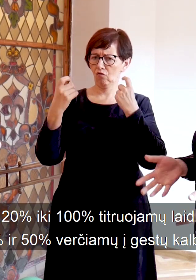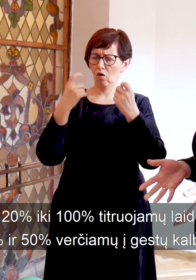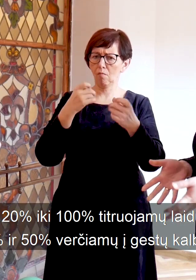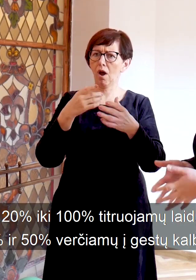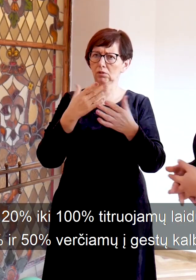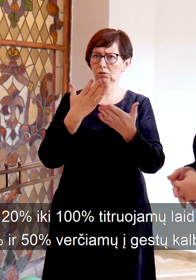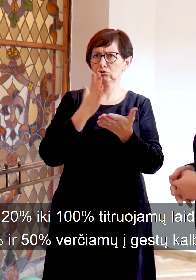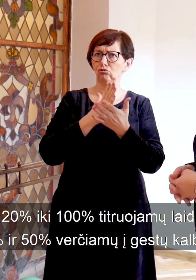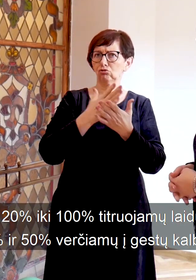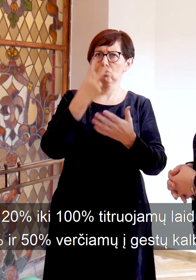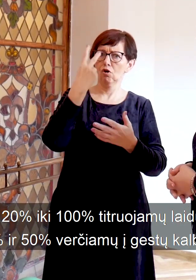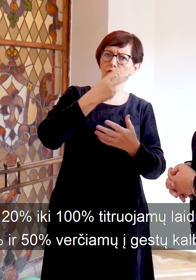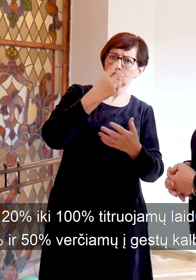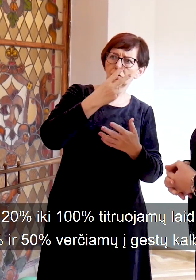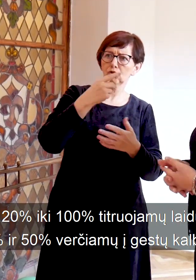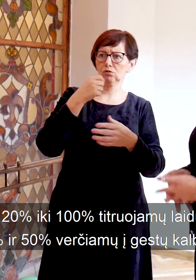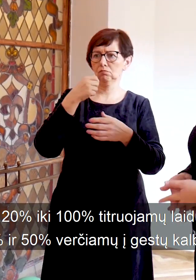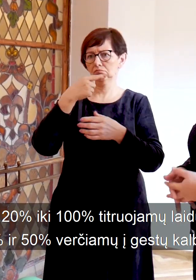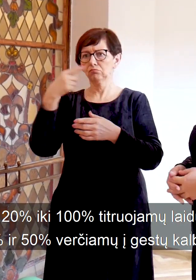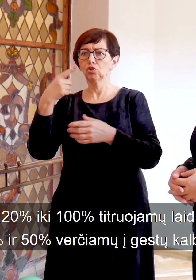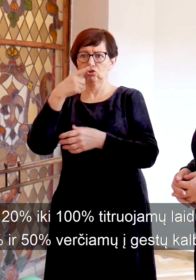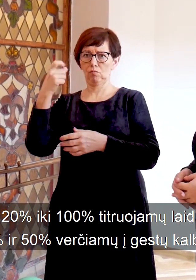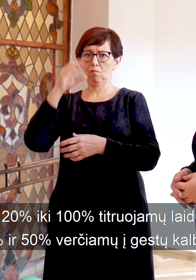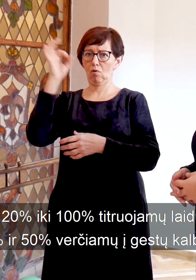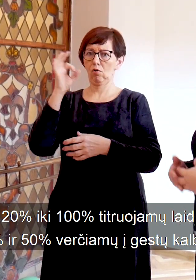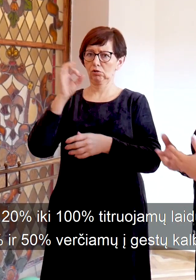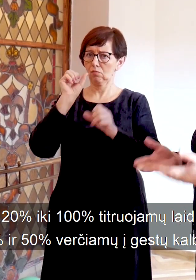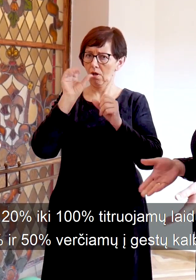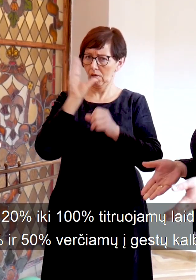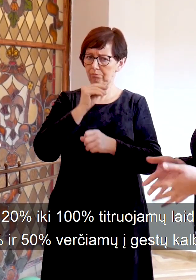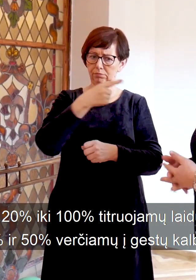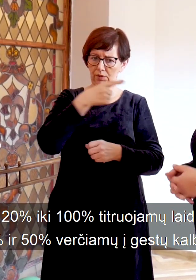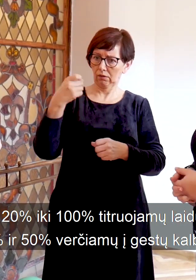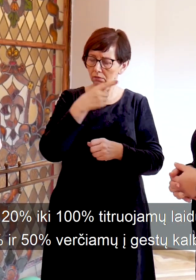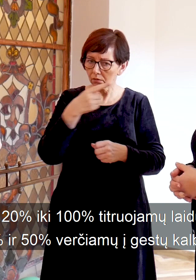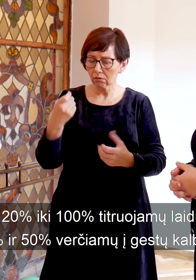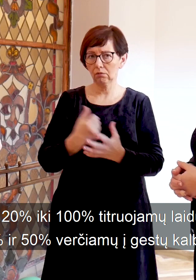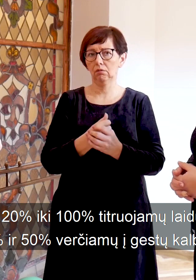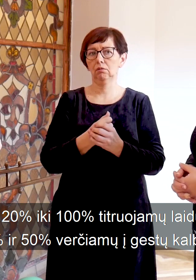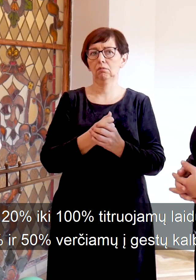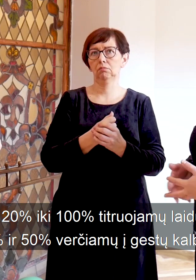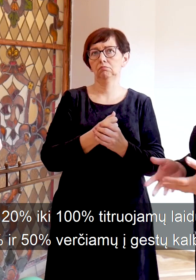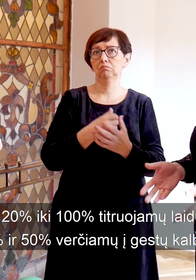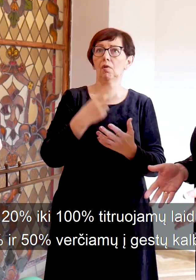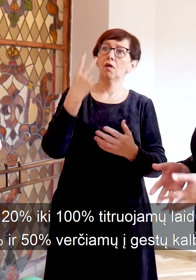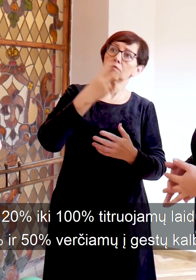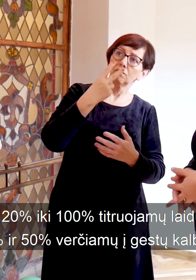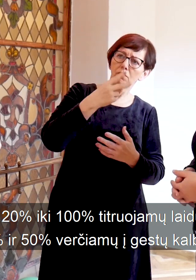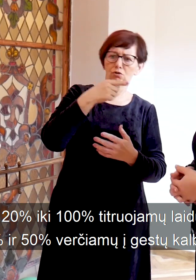siekia nuo 20-100% titruojamų laidų, taip pat iki